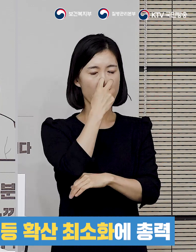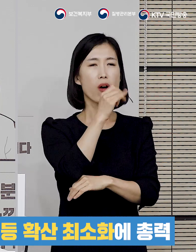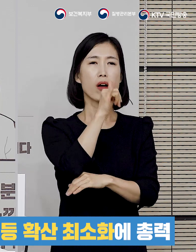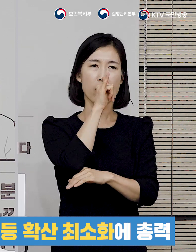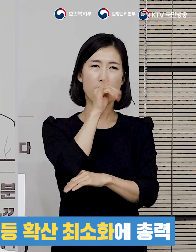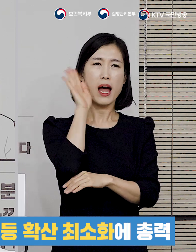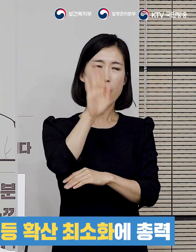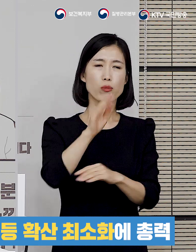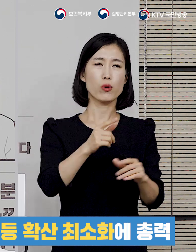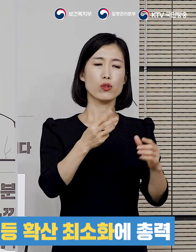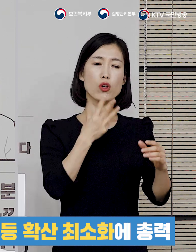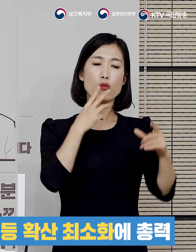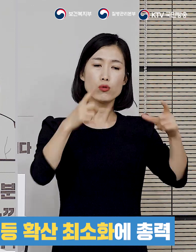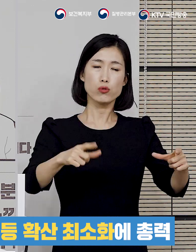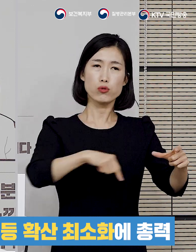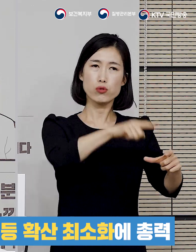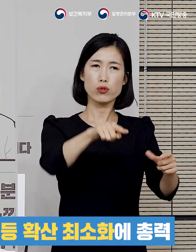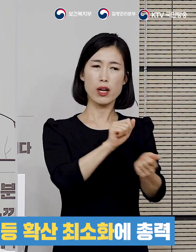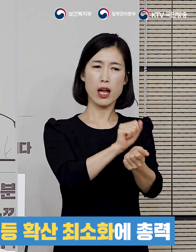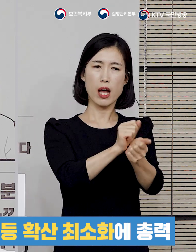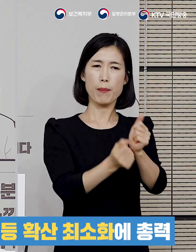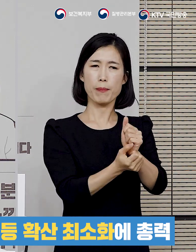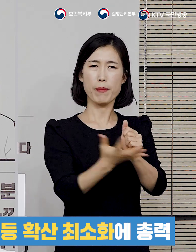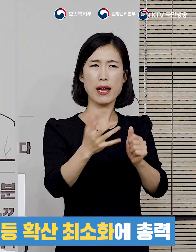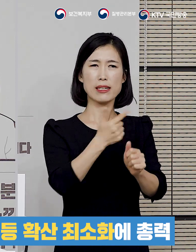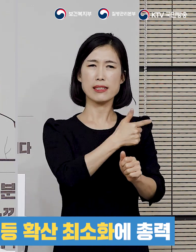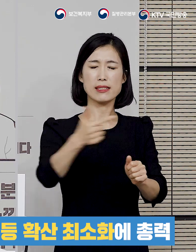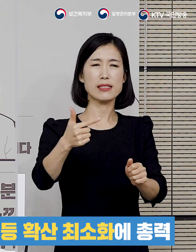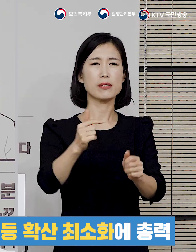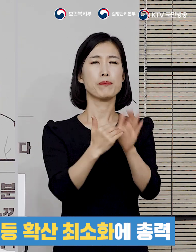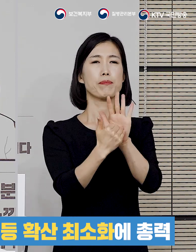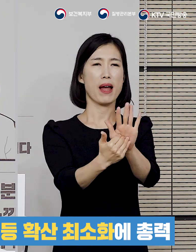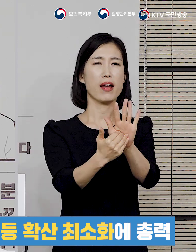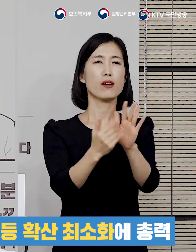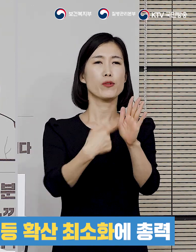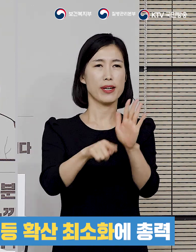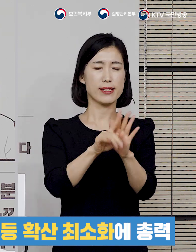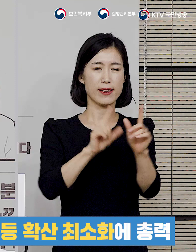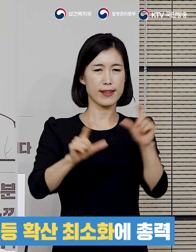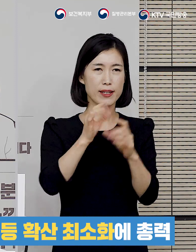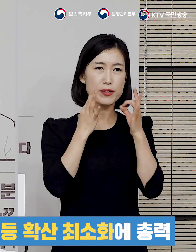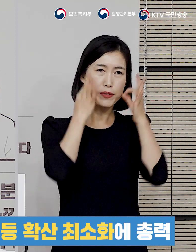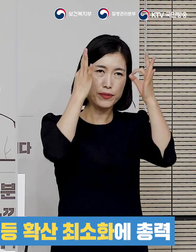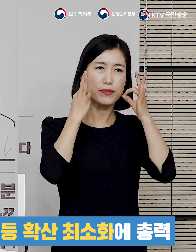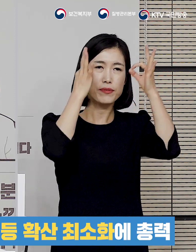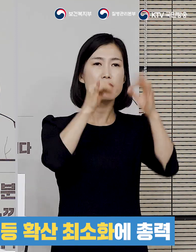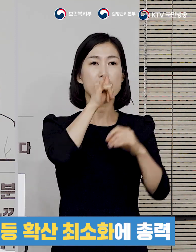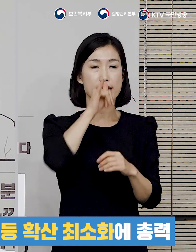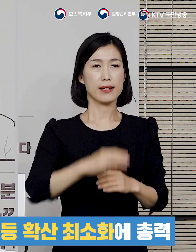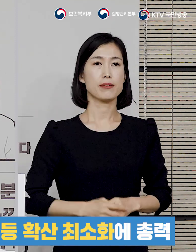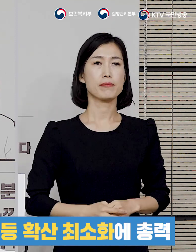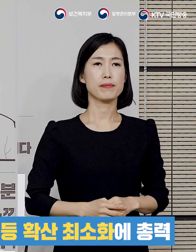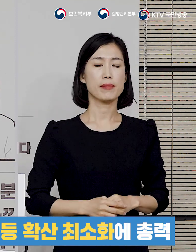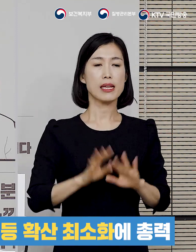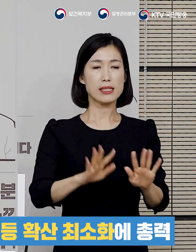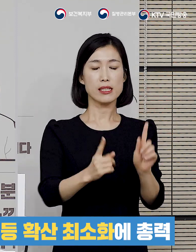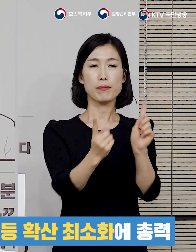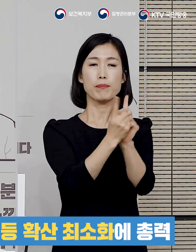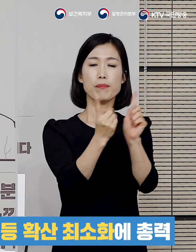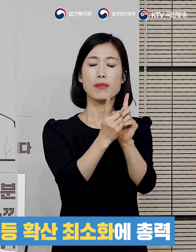상황을 예의주시하면서 수도권 지역의 감염 확산을 최소화하는 데 총력을 기울이고